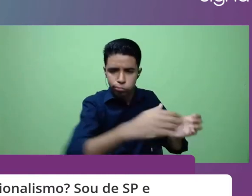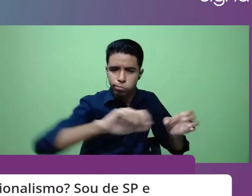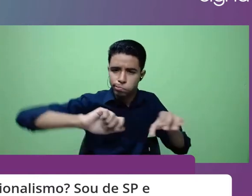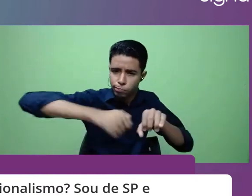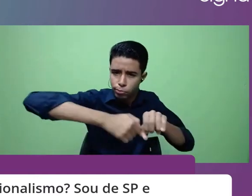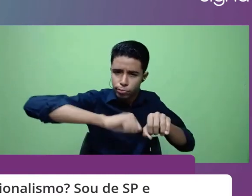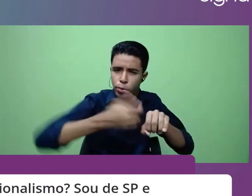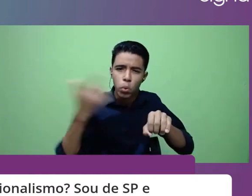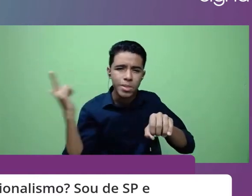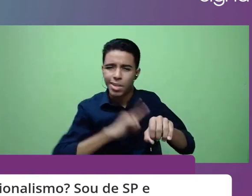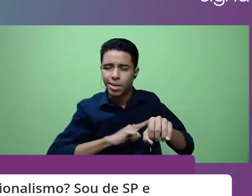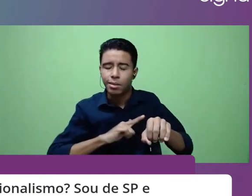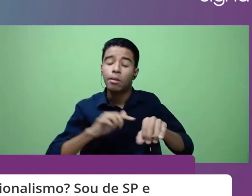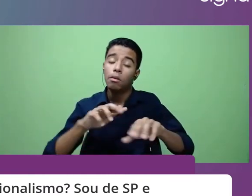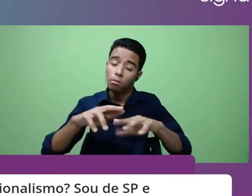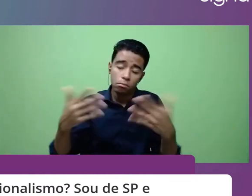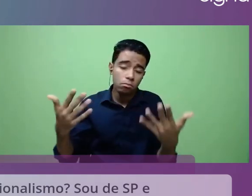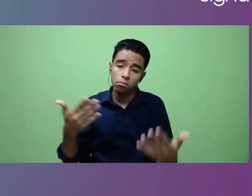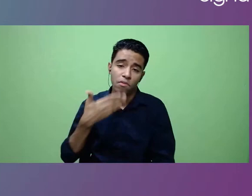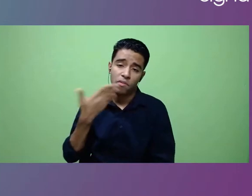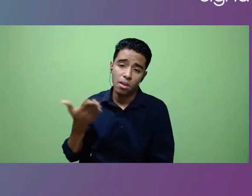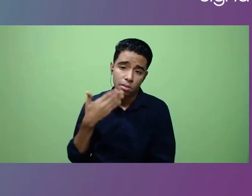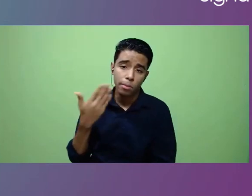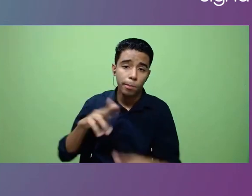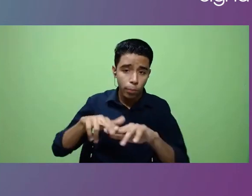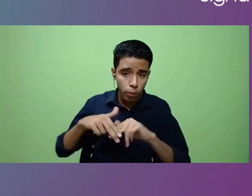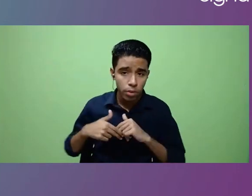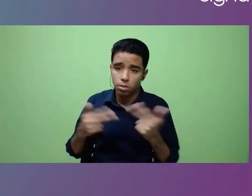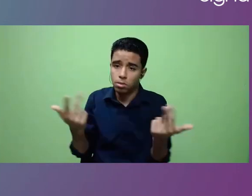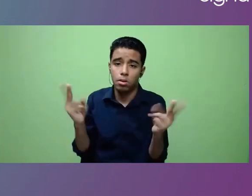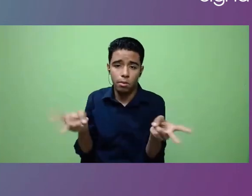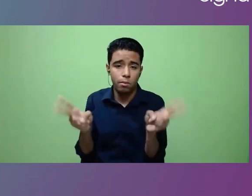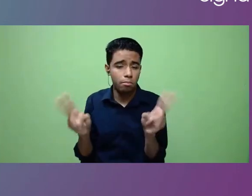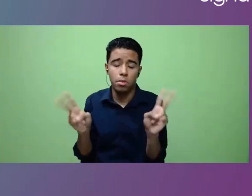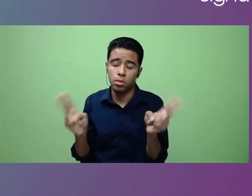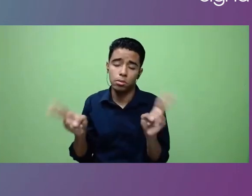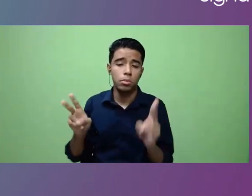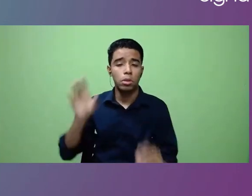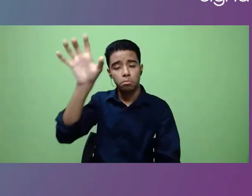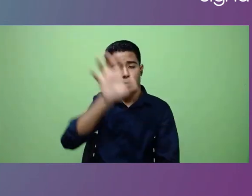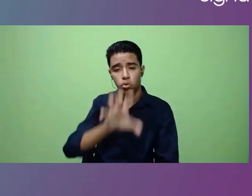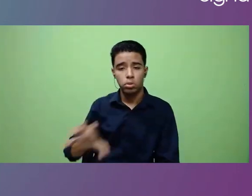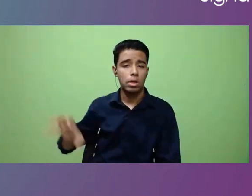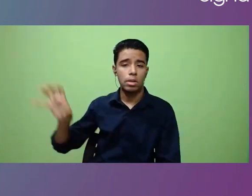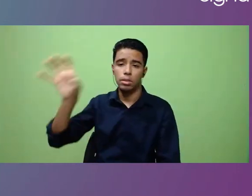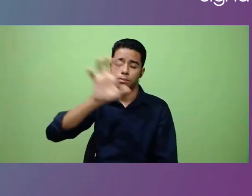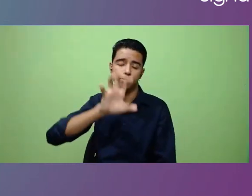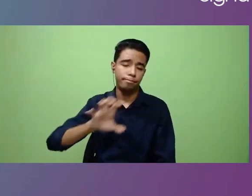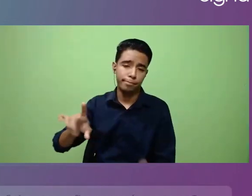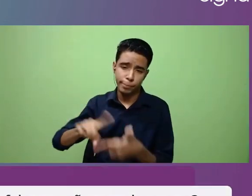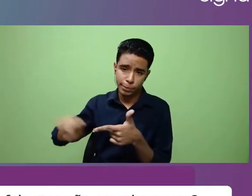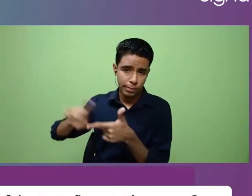como resolver aquele problema tradutório. Essa questão do regionalismo, tá bom?